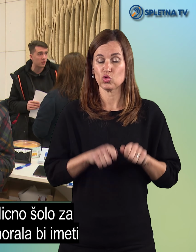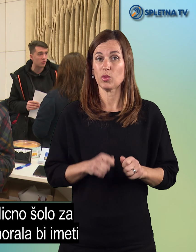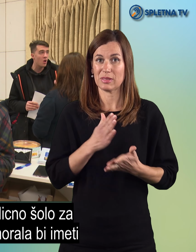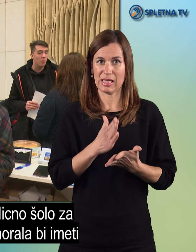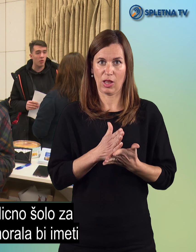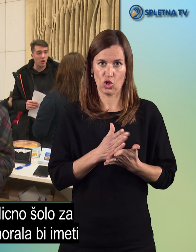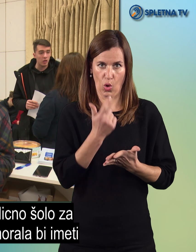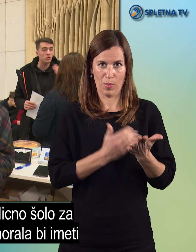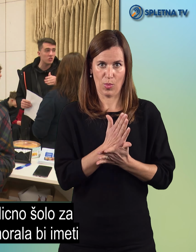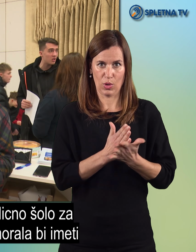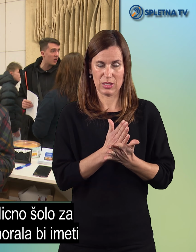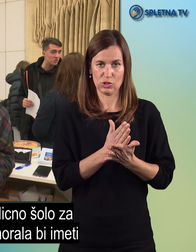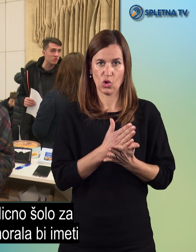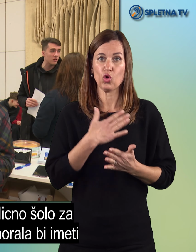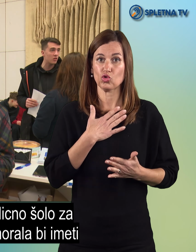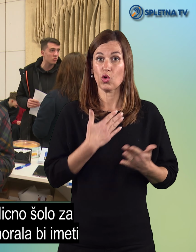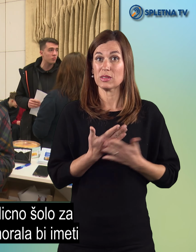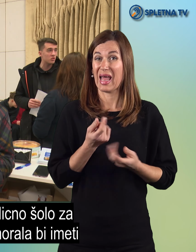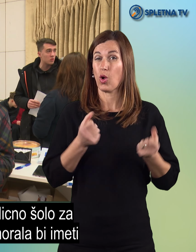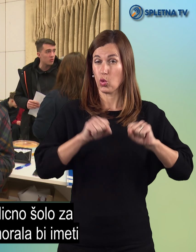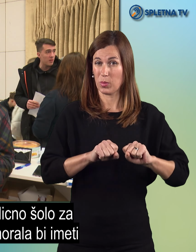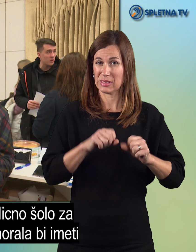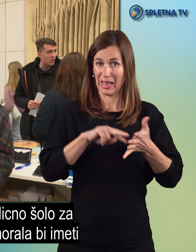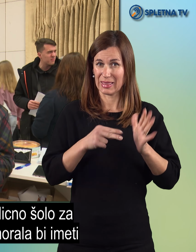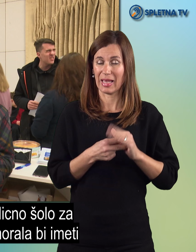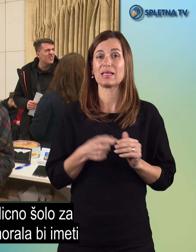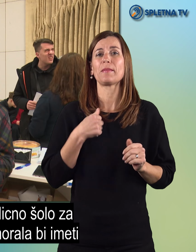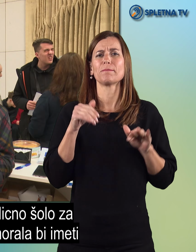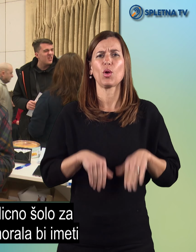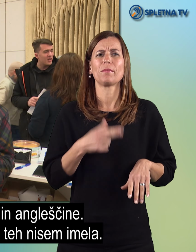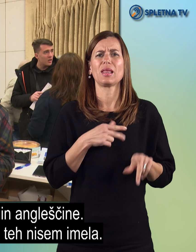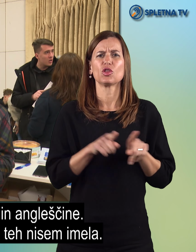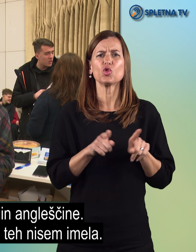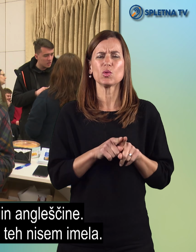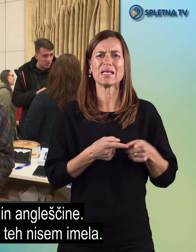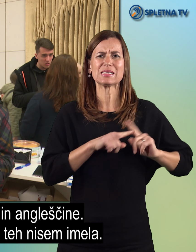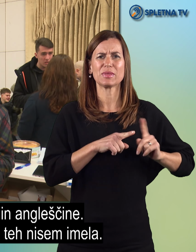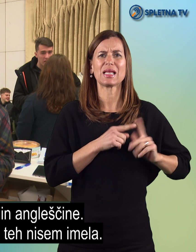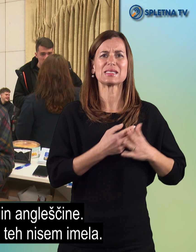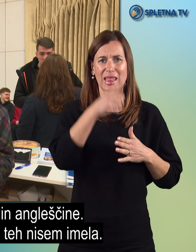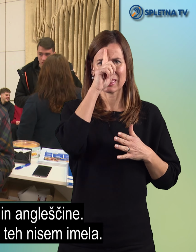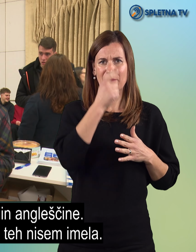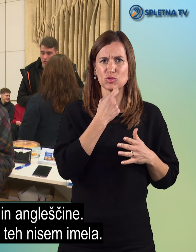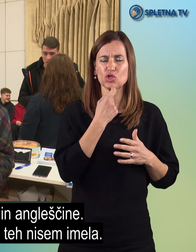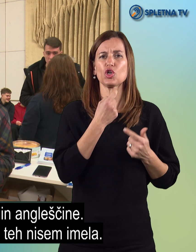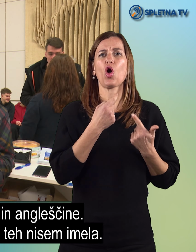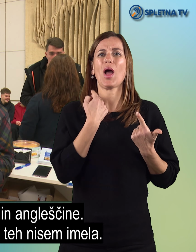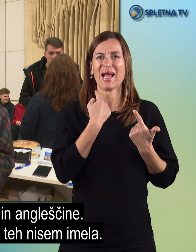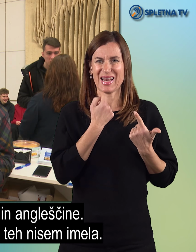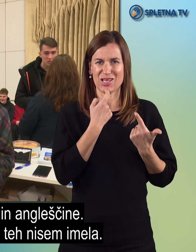srednjo poklicno šolo za katalonski tehnik, pa bi morala imeti tudi izpite za nemščino pa